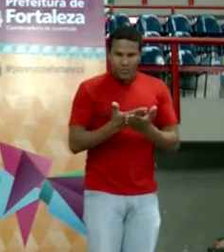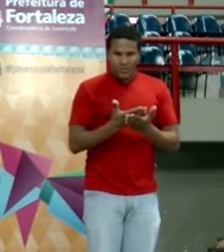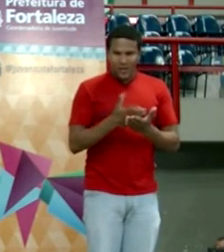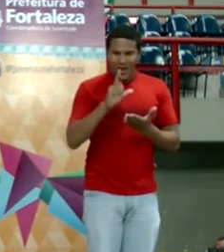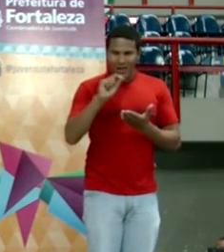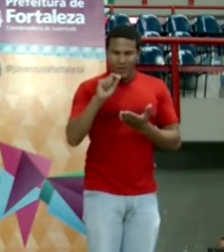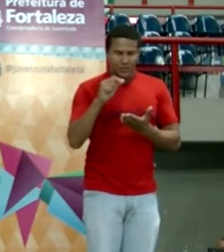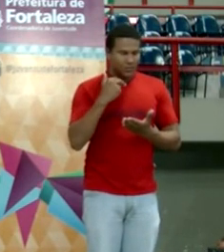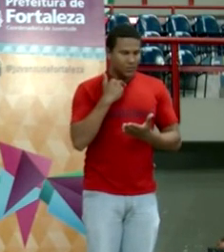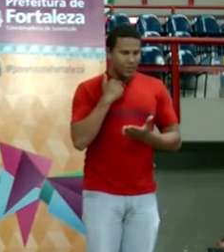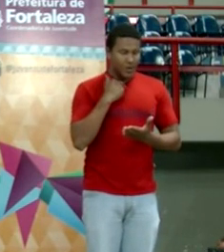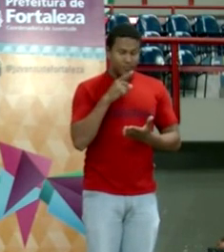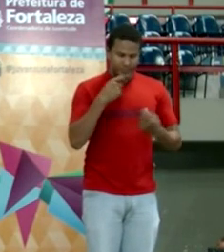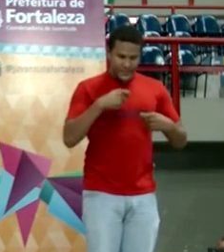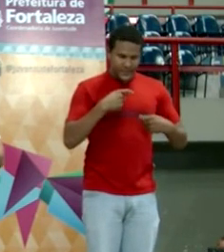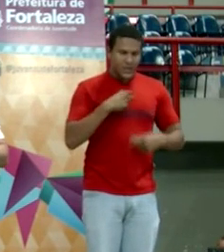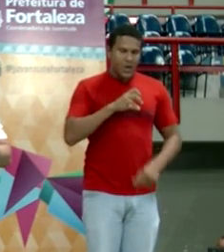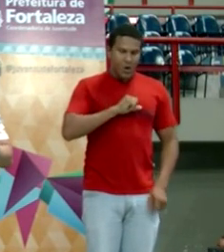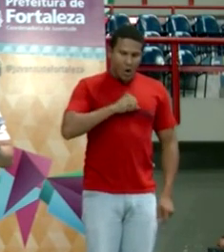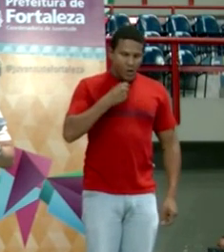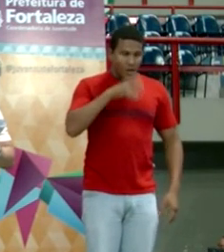ter ódio aos dois.